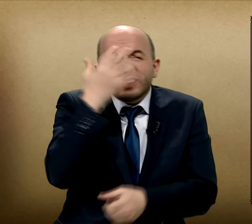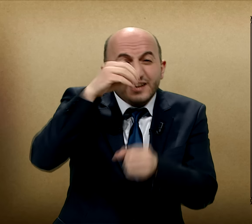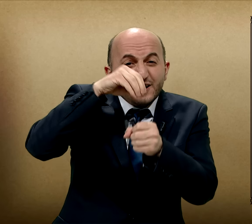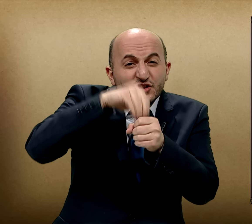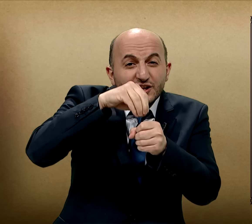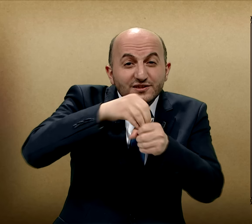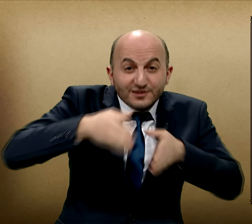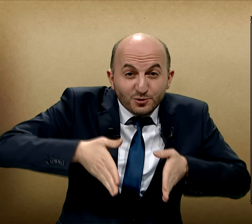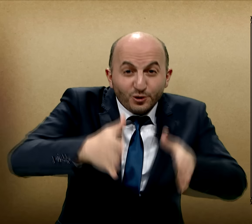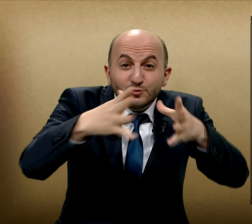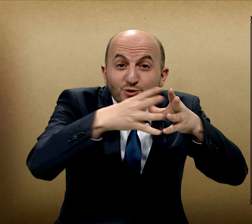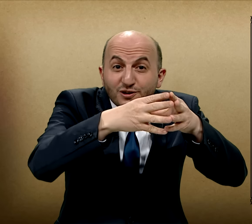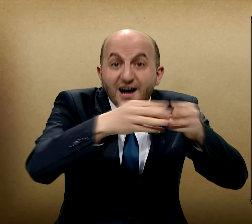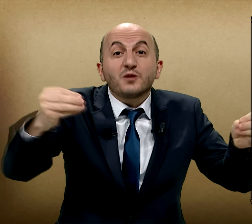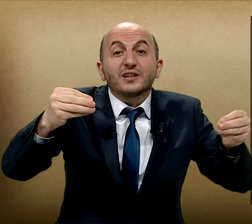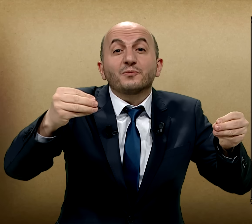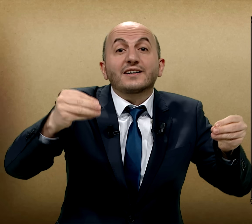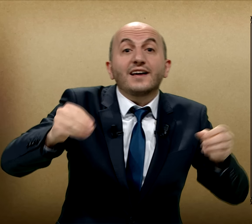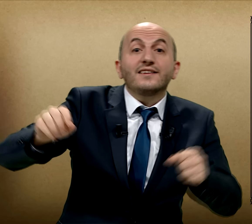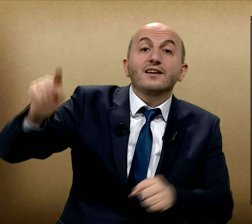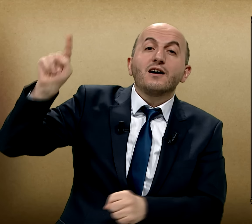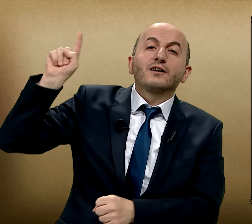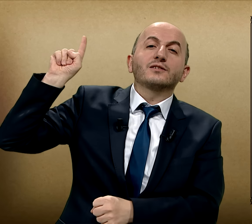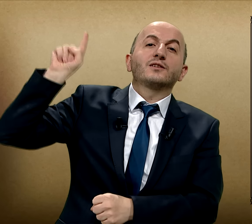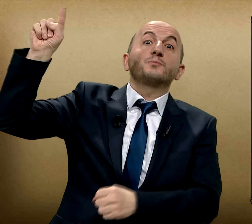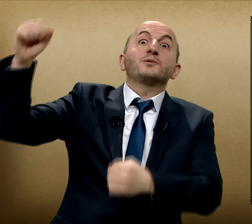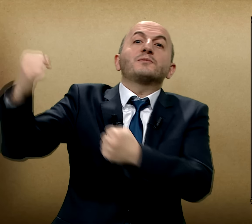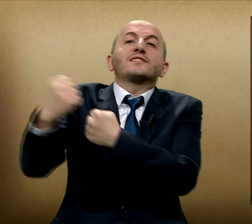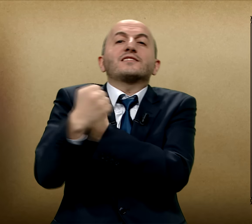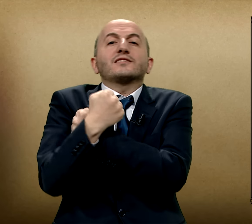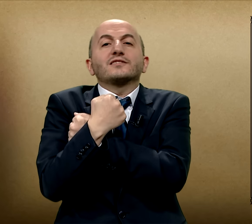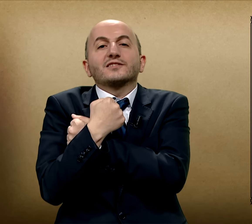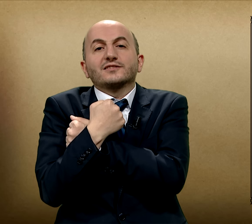karanlıklar içerisinde yolumuzu kaybetmekten Rabbimize sığınırız.